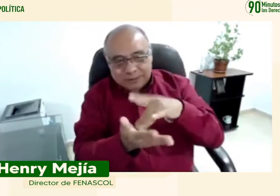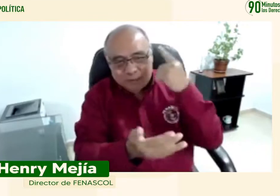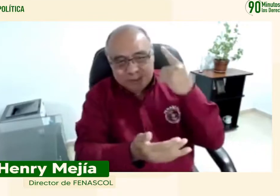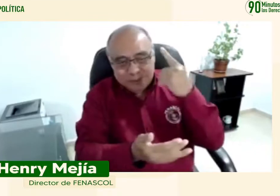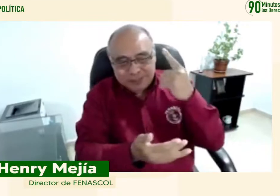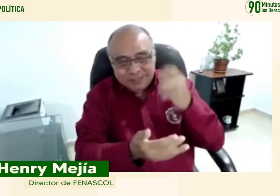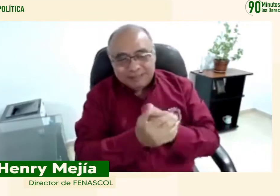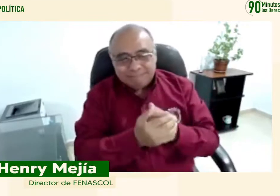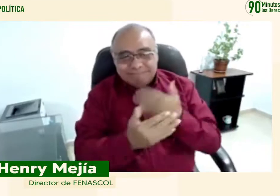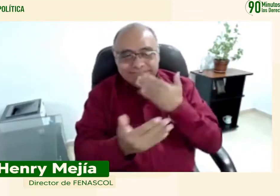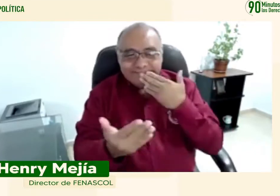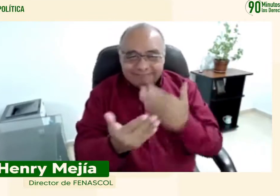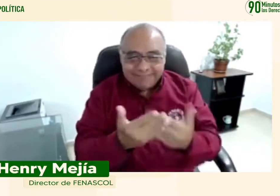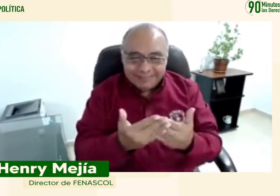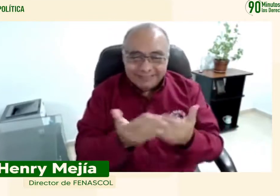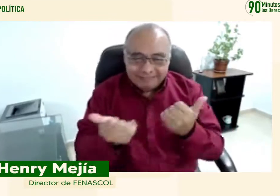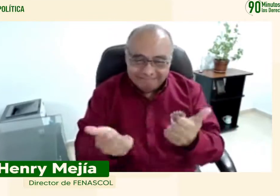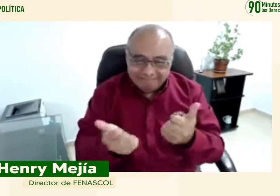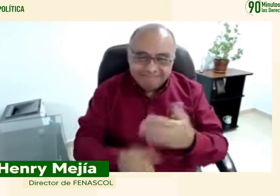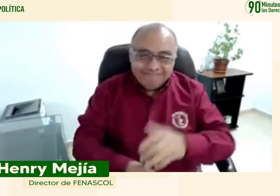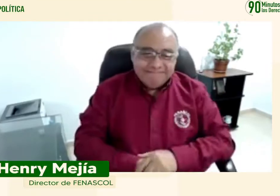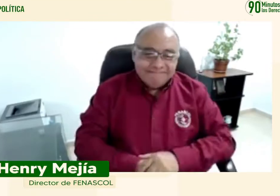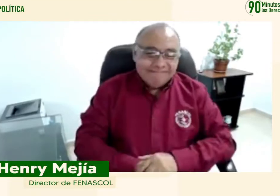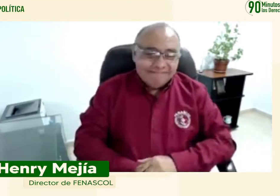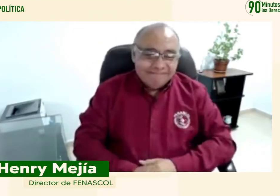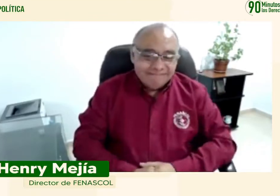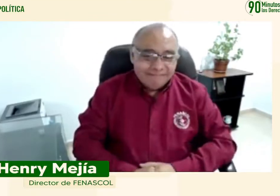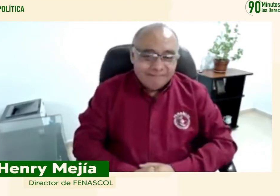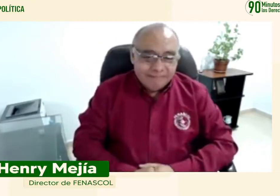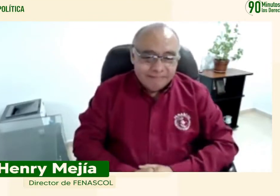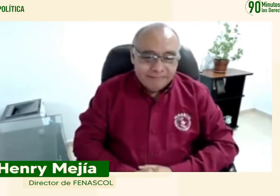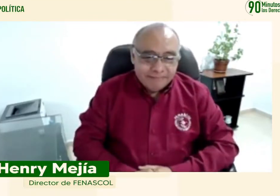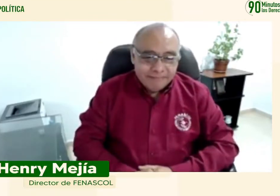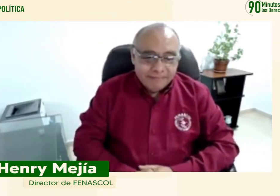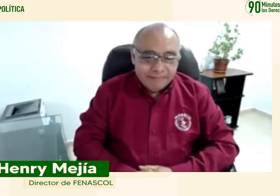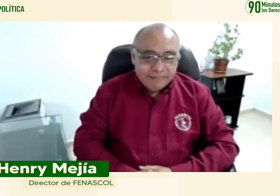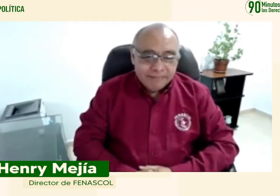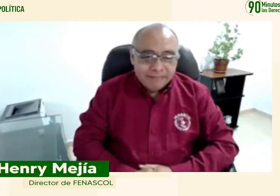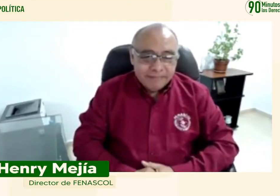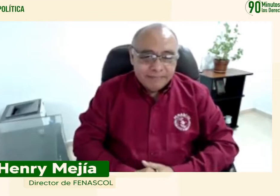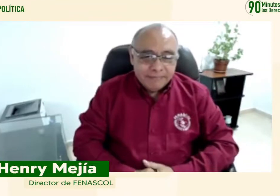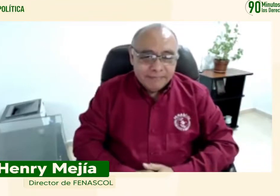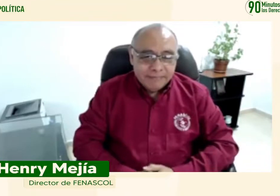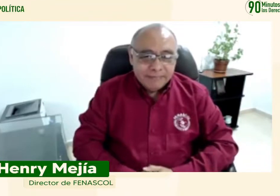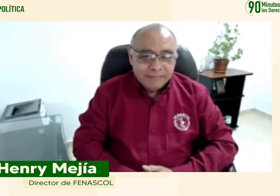esta participación en cuanto a las organizaciones y la participación política gracias por la invitación